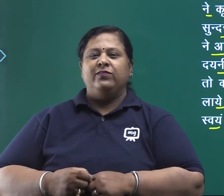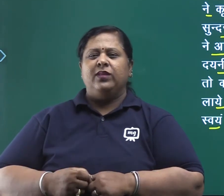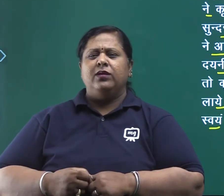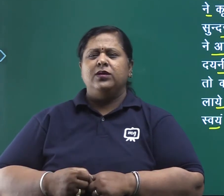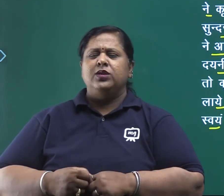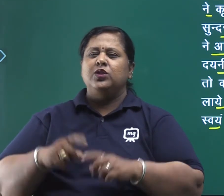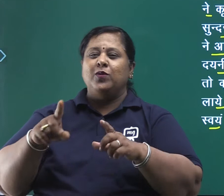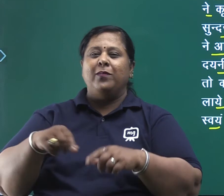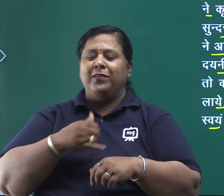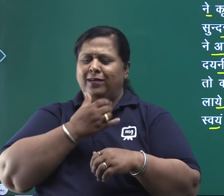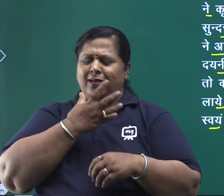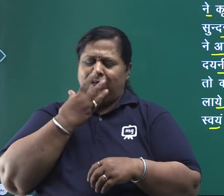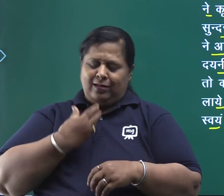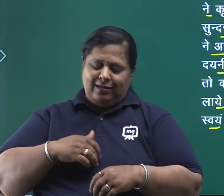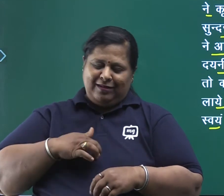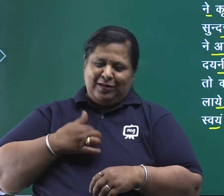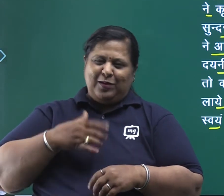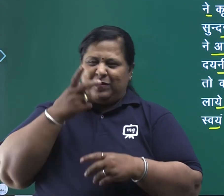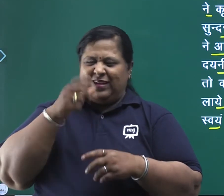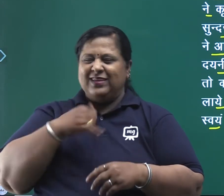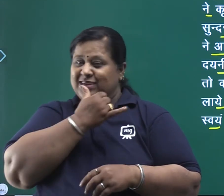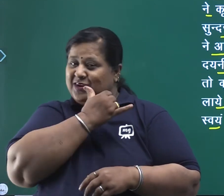स्वयं करुणानिधि